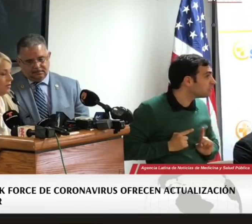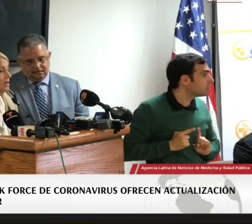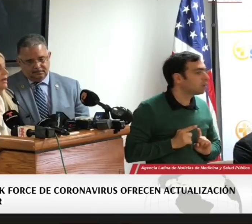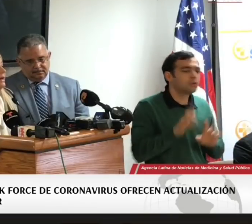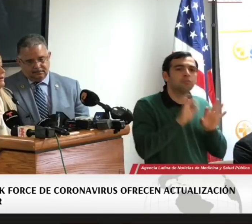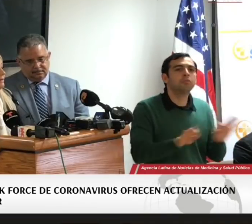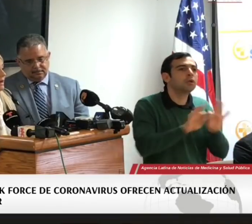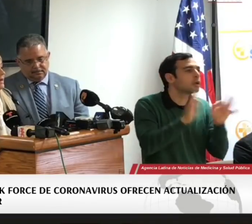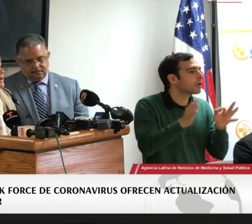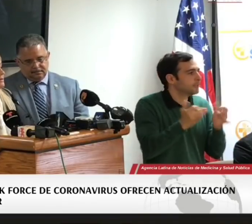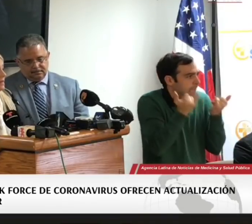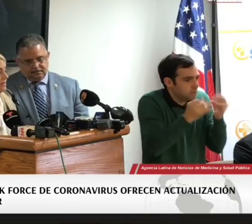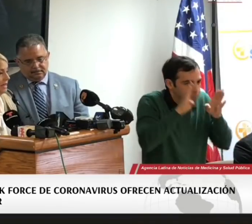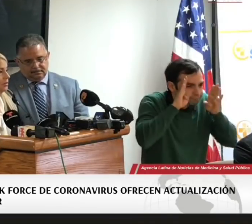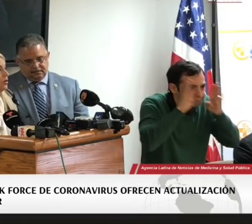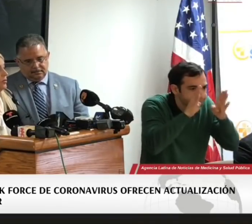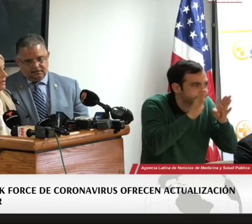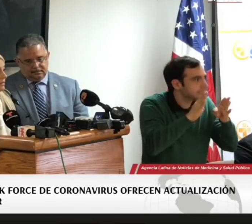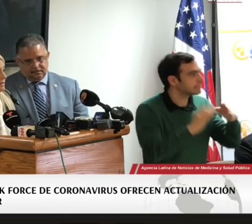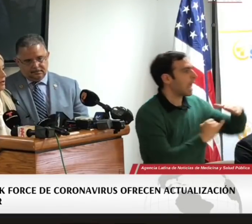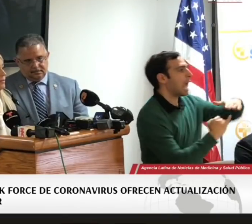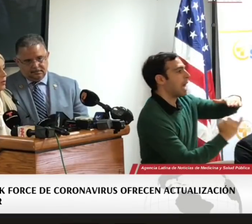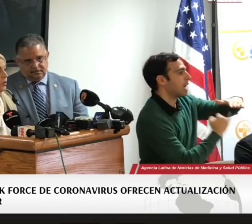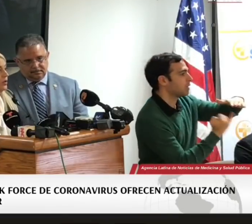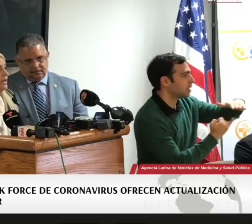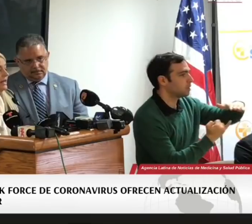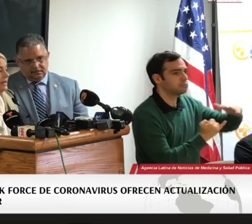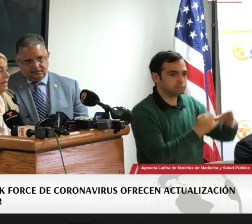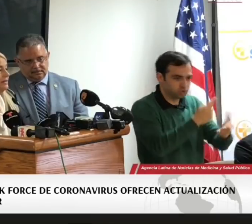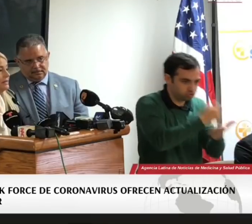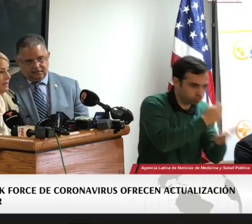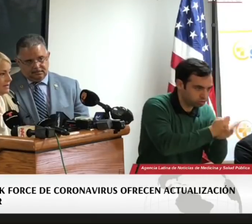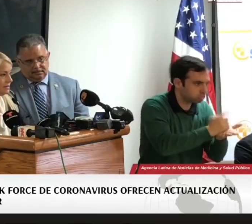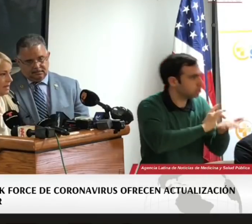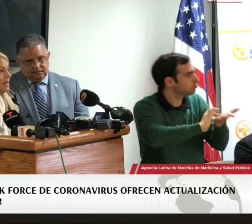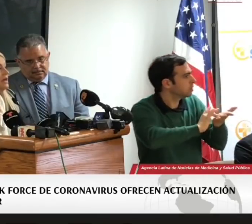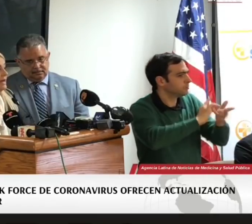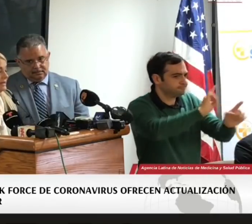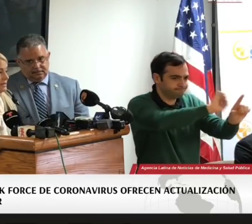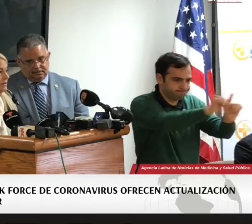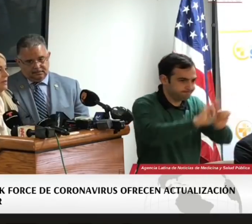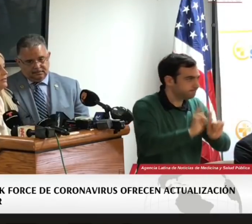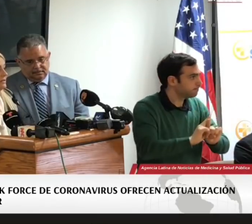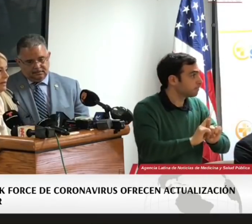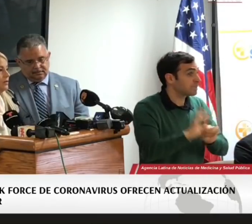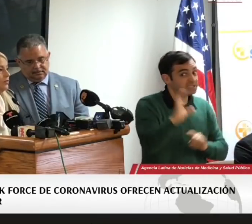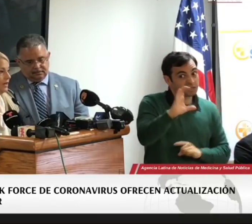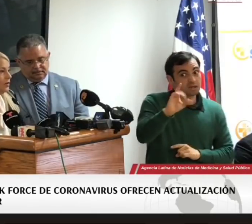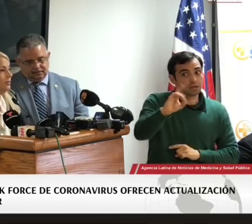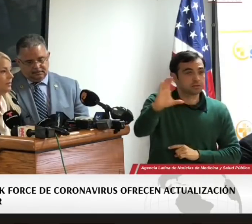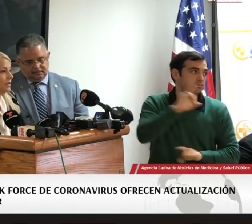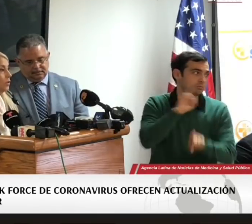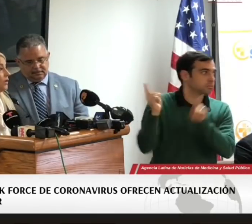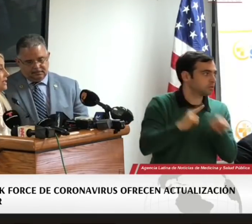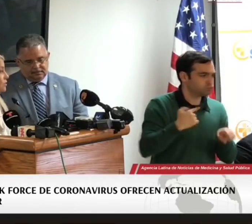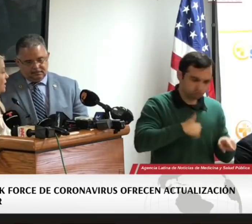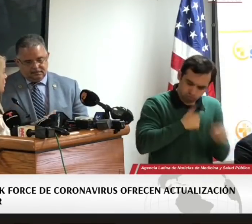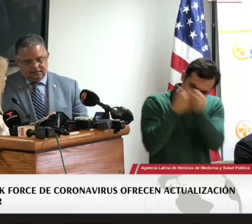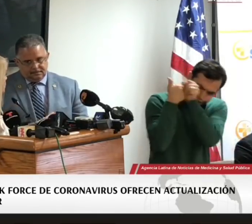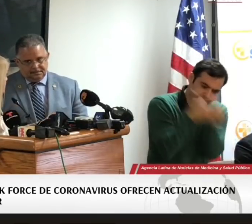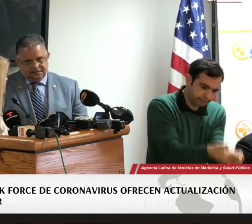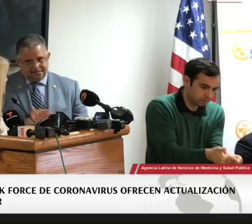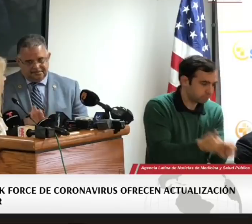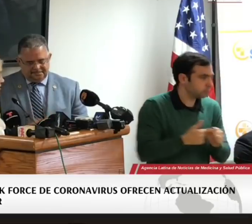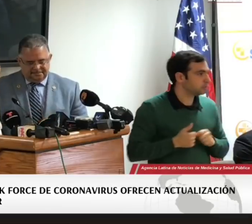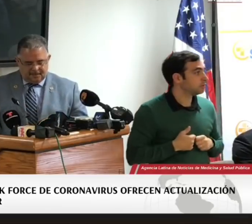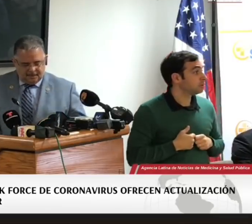adecuado, está en aislamiento como establecen los protocolos y las guías del CDC, y en ese sentido se está dando fiel cumplimiento. Con relación a la